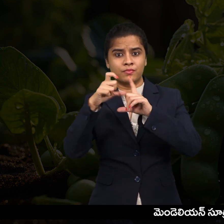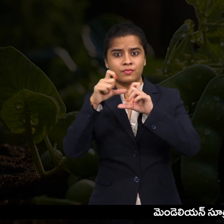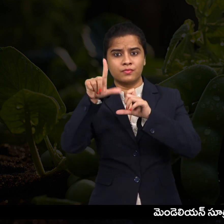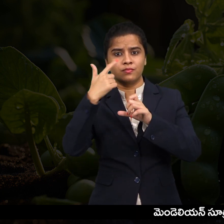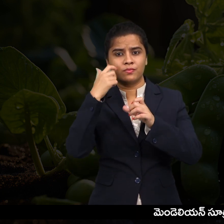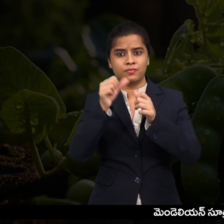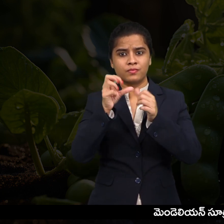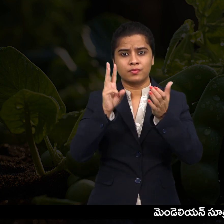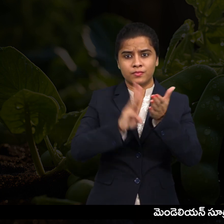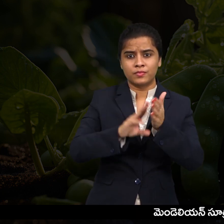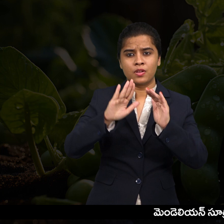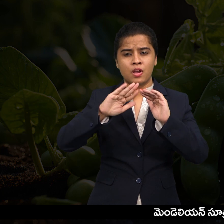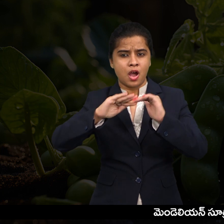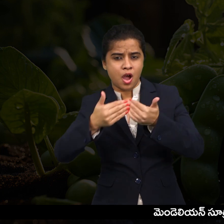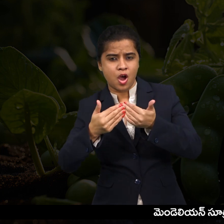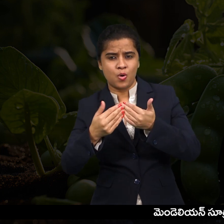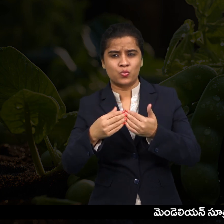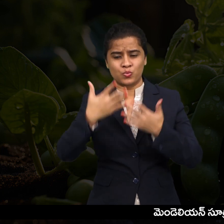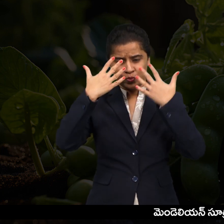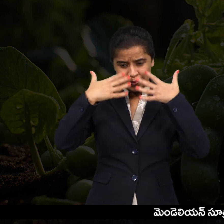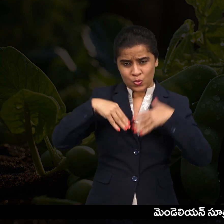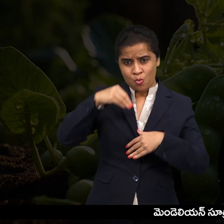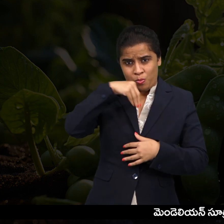గురించి తెలుసుకోండి.